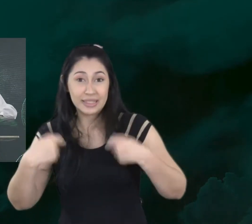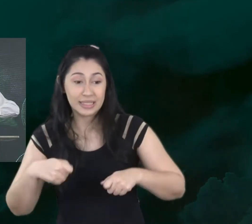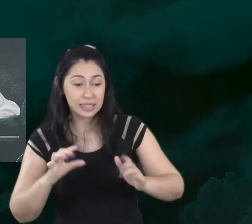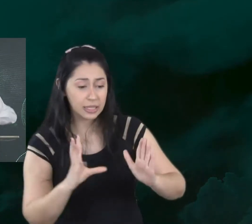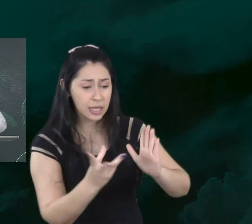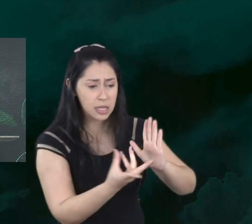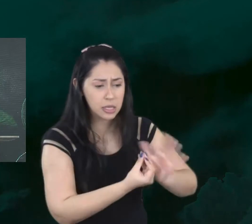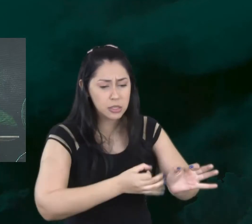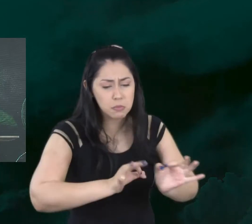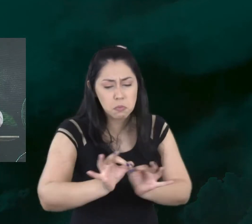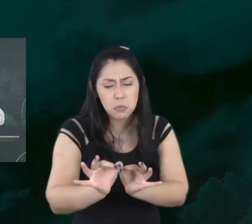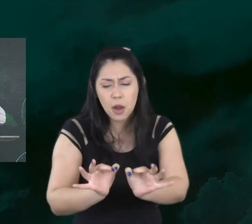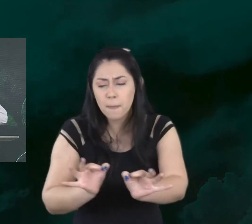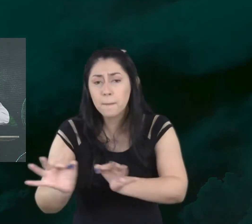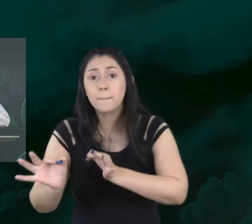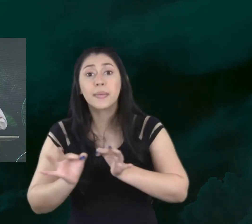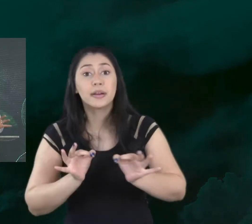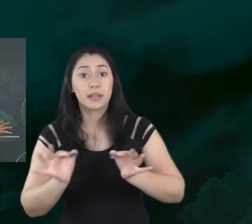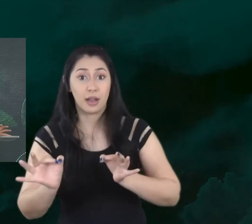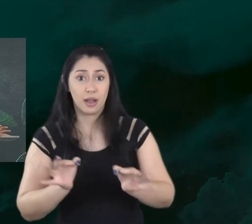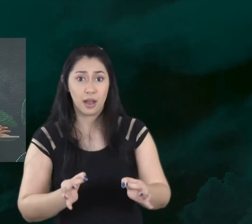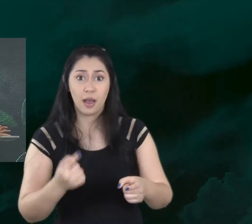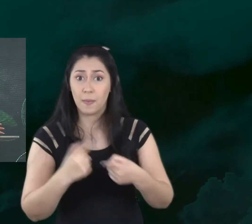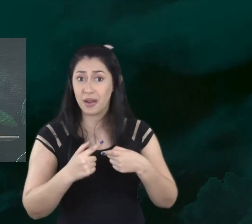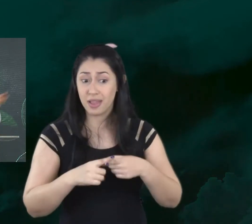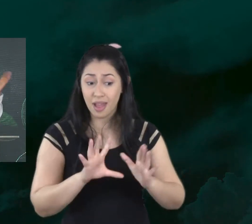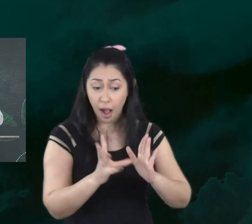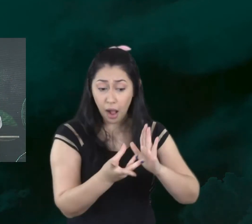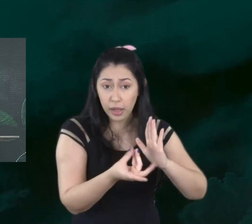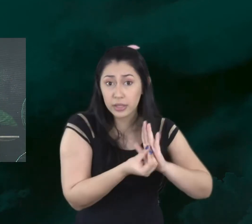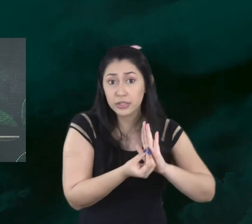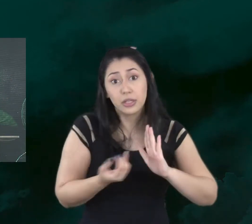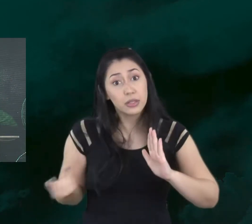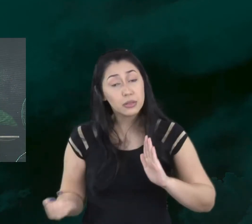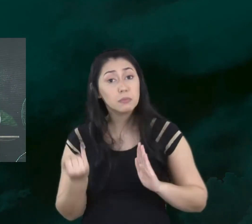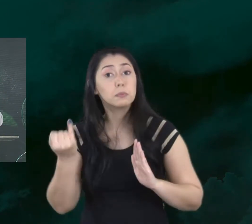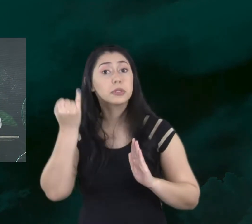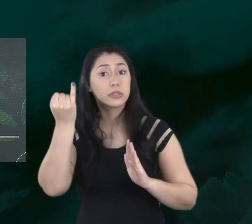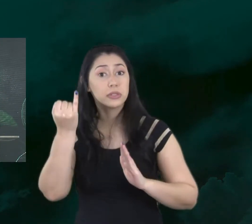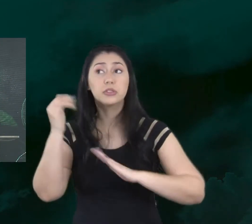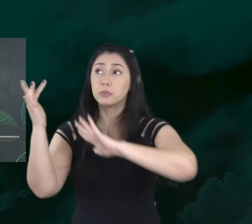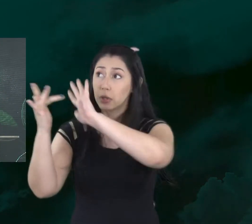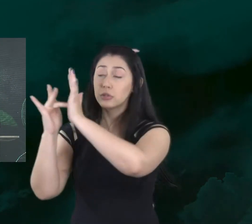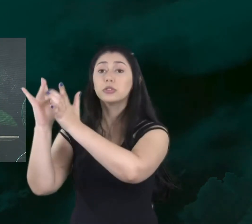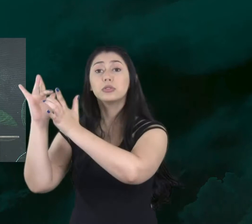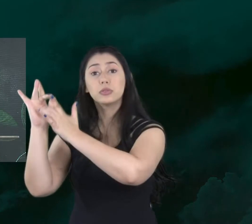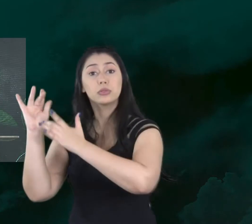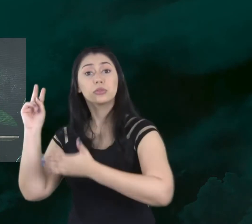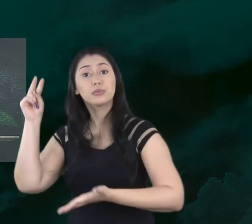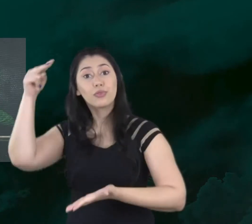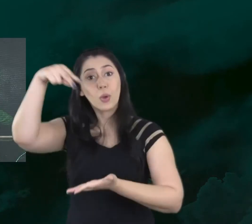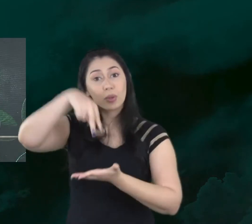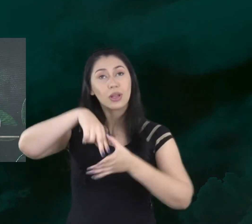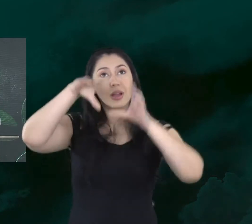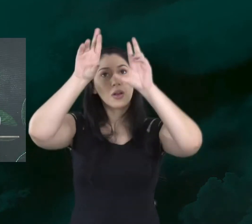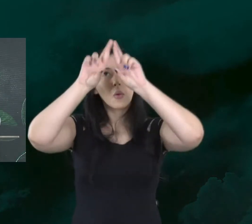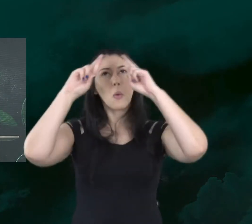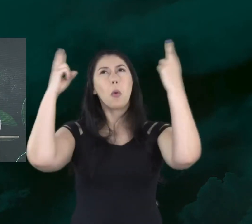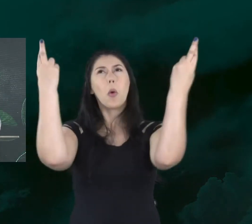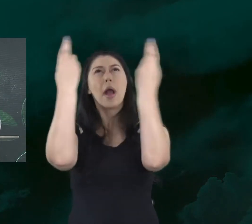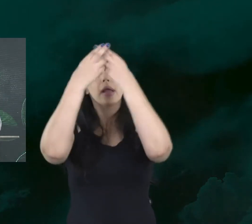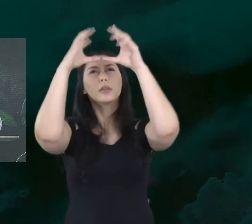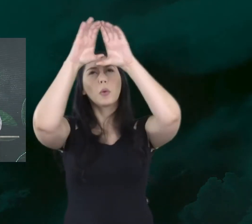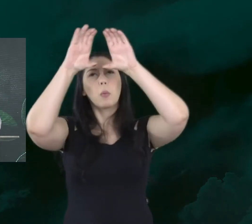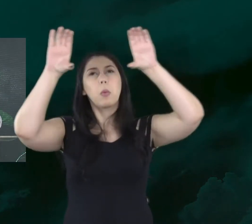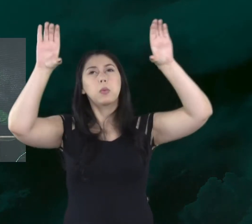igreja é o elemento-chave para trazer o Senhor de volta, para, né, introduzir o reino de Deus.